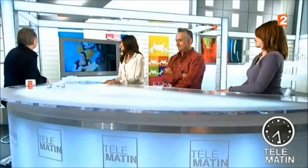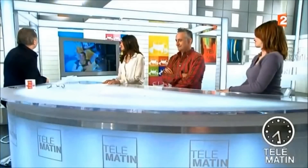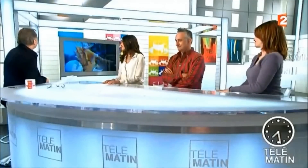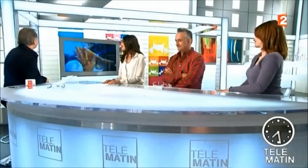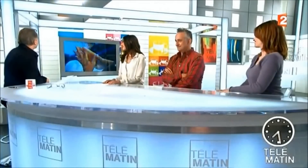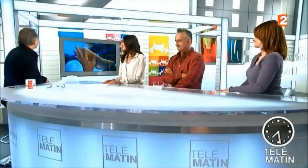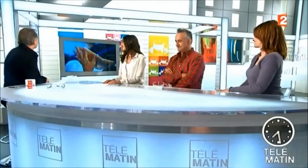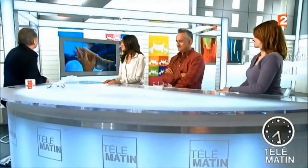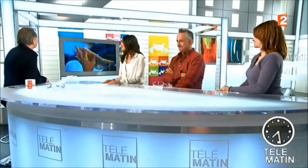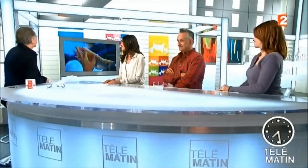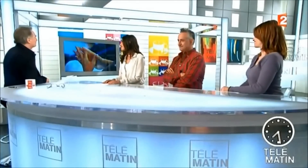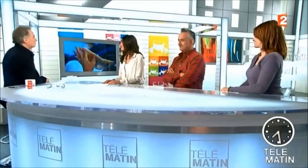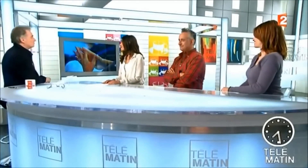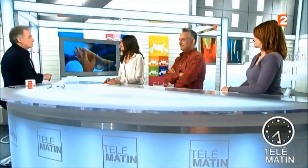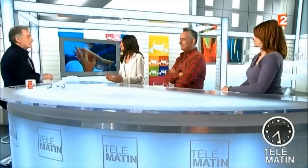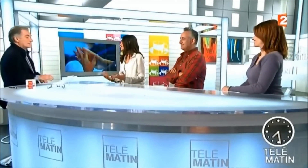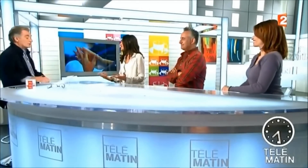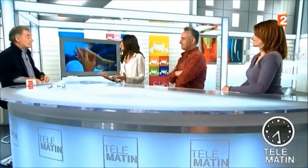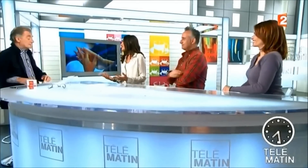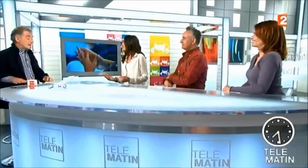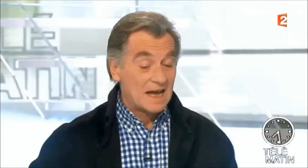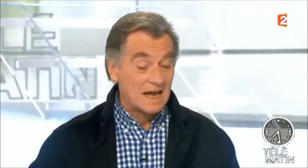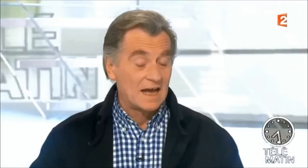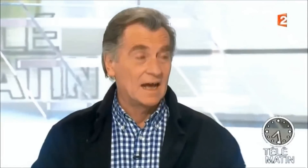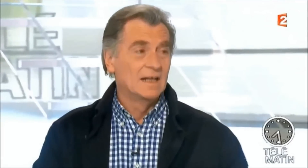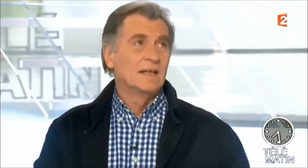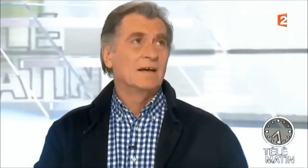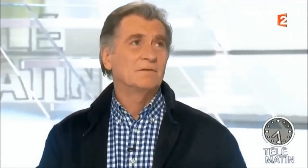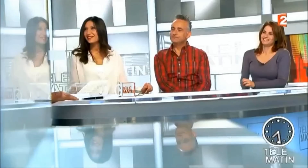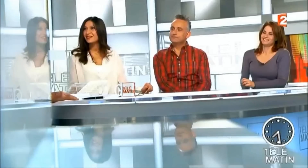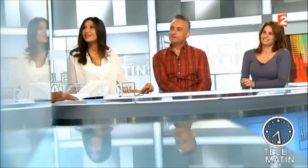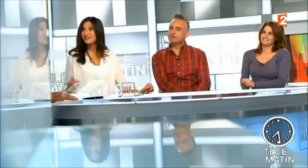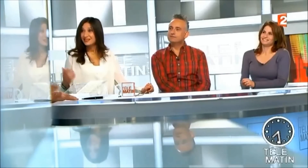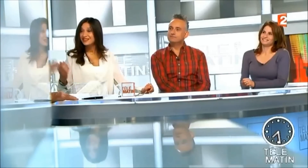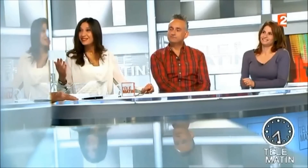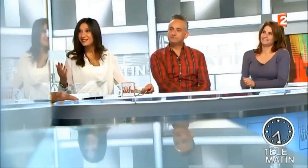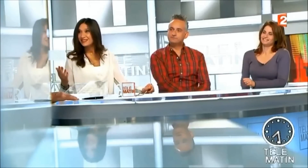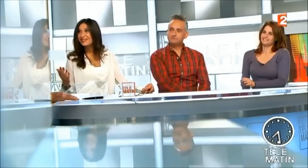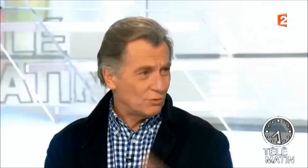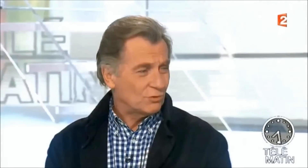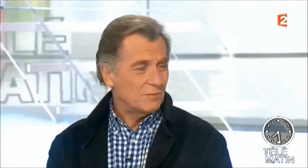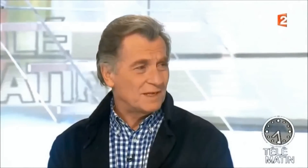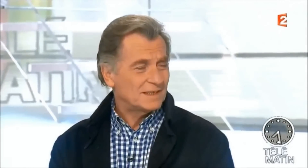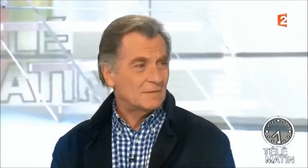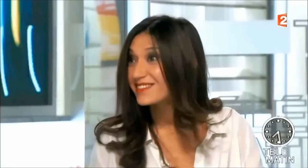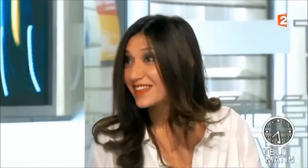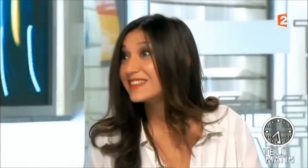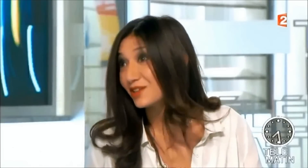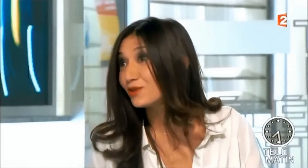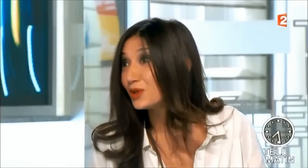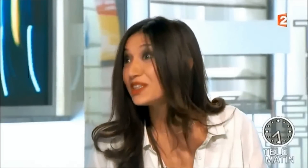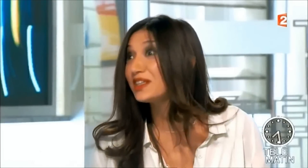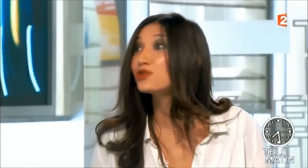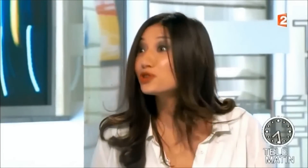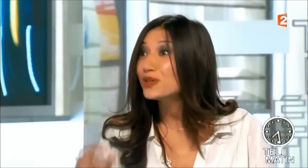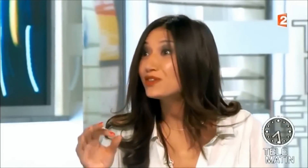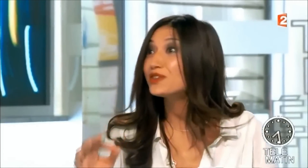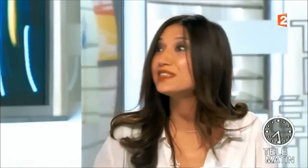Avec ce visage extrêmement mobile. Cela dit, à France 2, on devrait même dire à Antenne 2, on connaît bien ça. Exactement, c'était entre